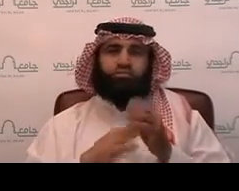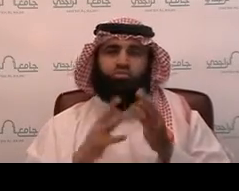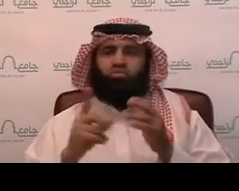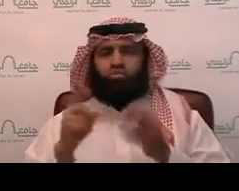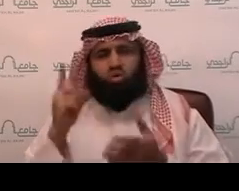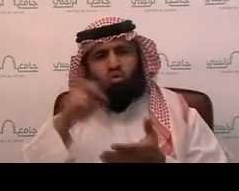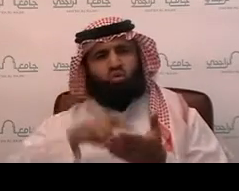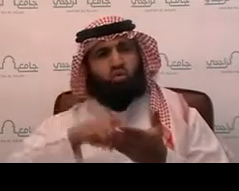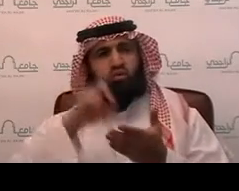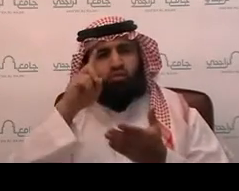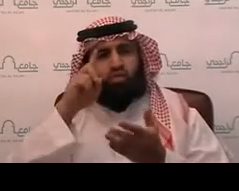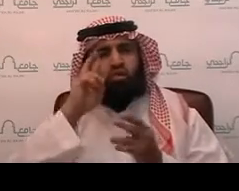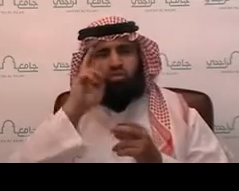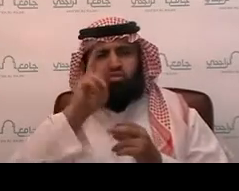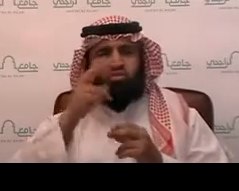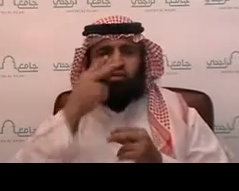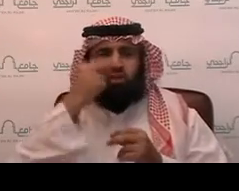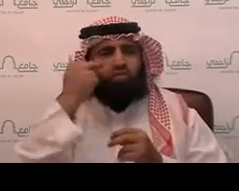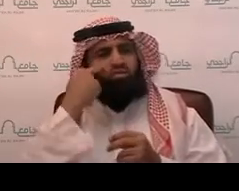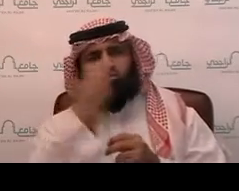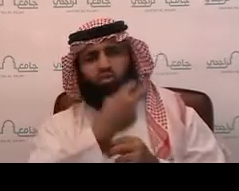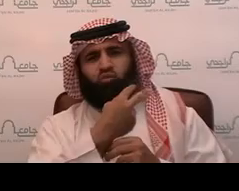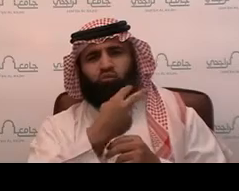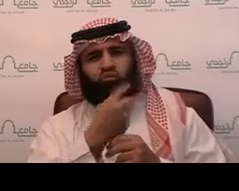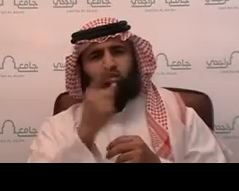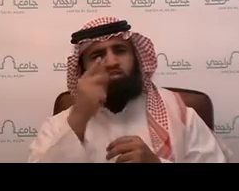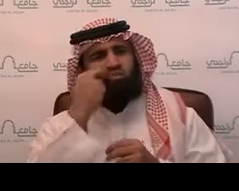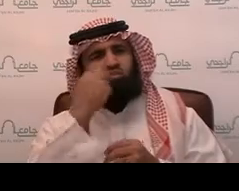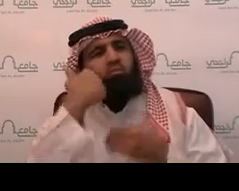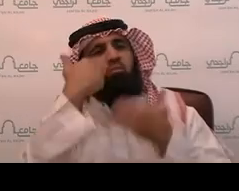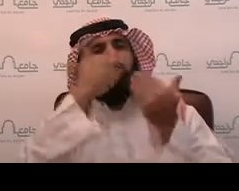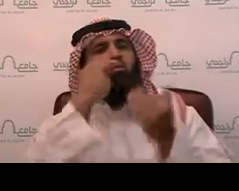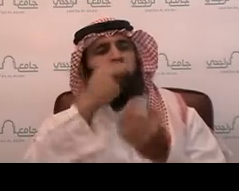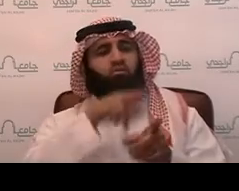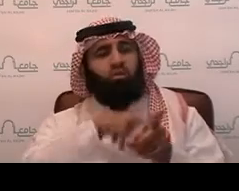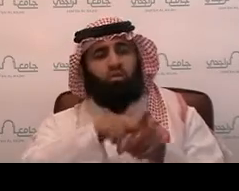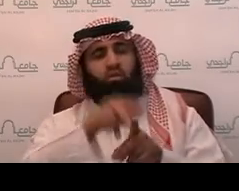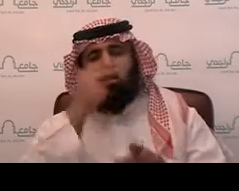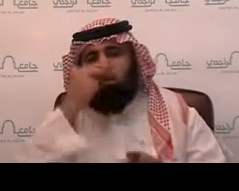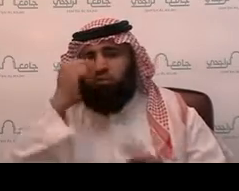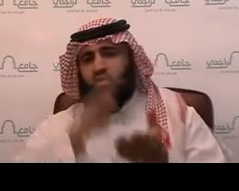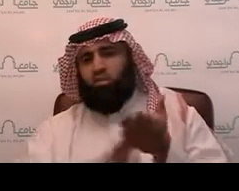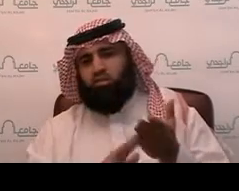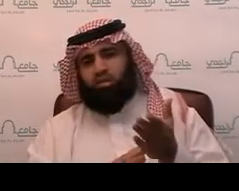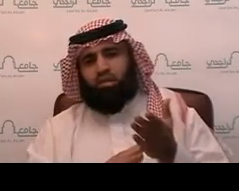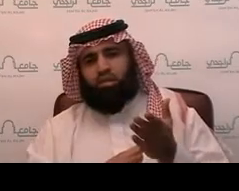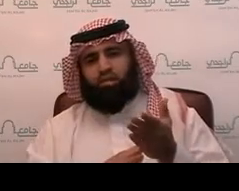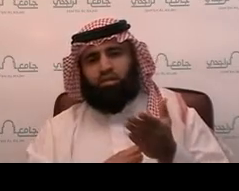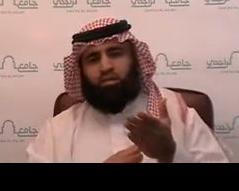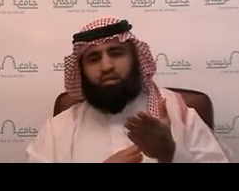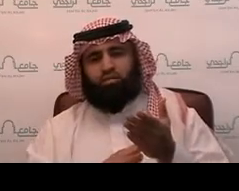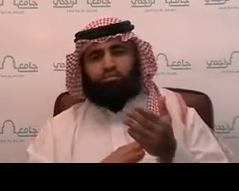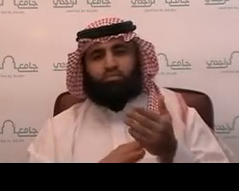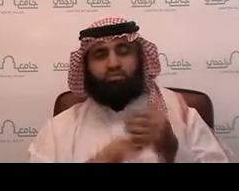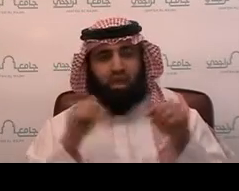اعتبروا بالأمم الخالية وما حل بهم من العقاب، وبالأمم الحاضرة وما يحل بهم